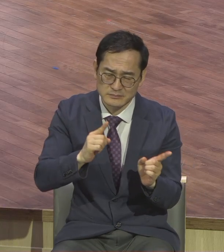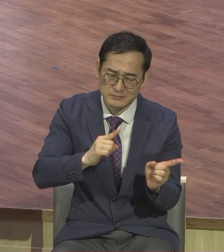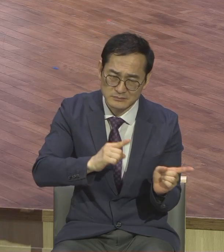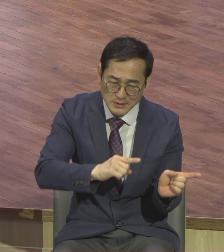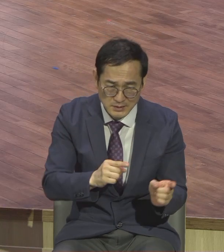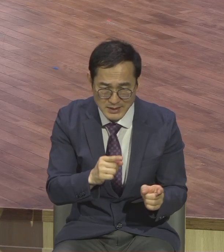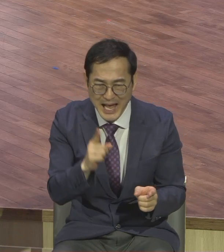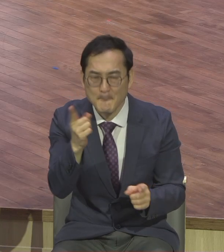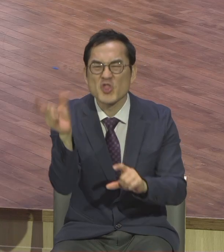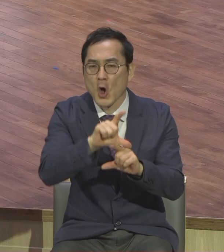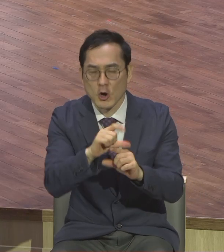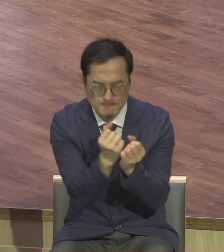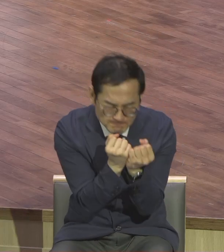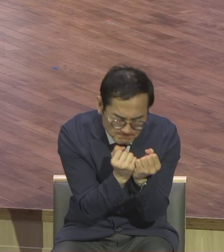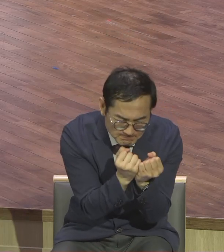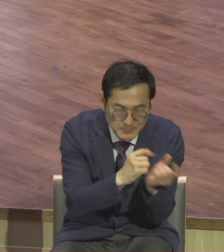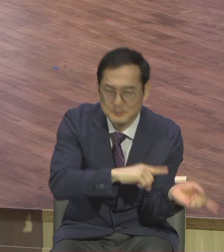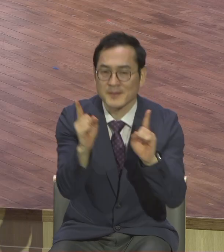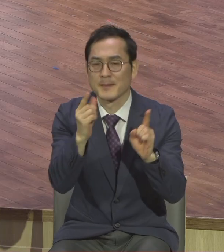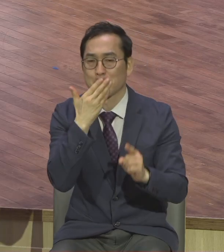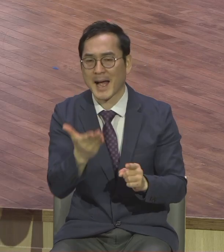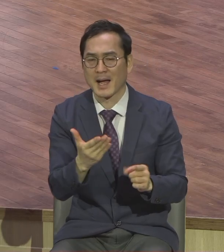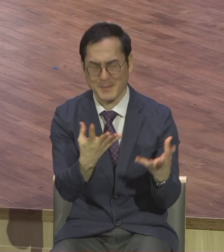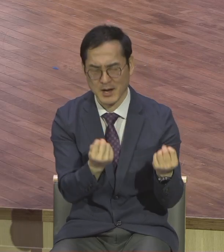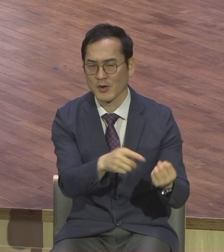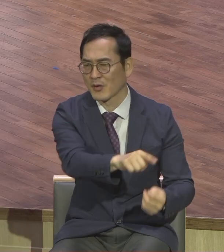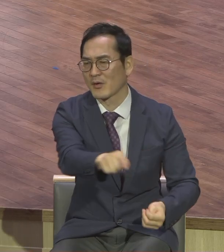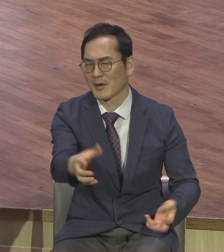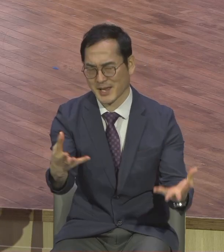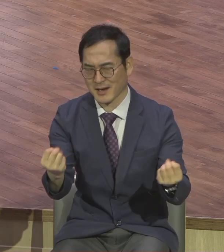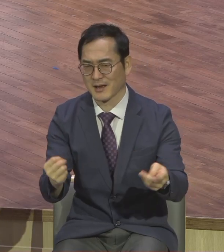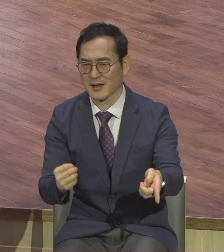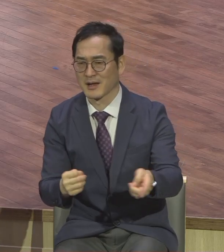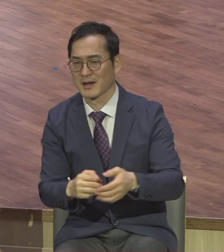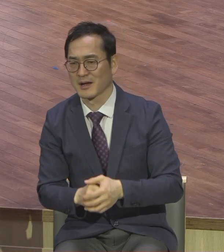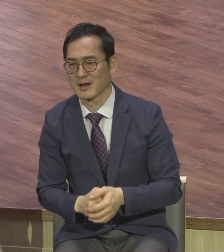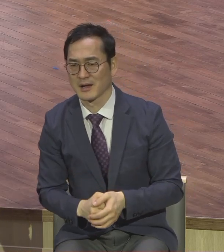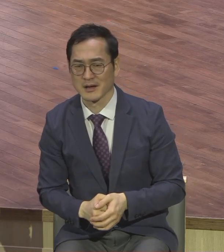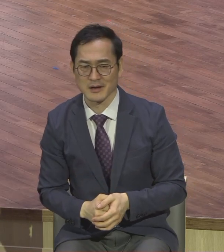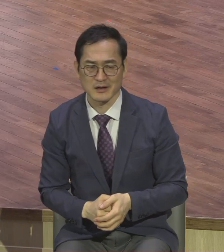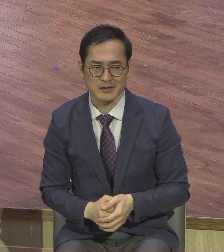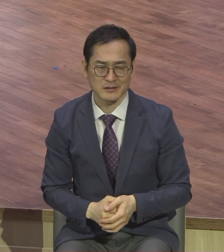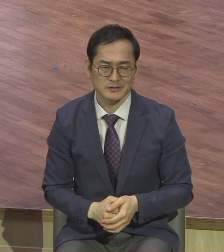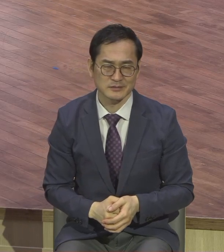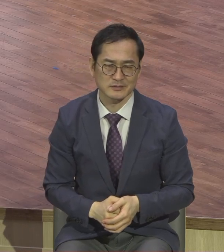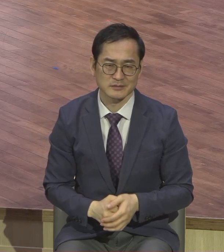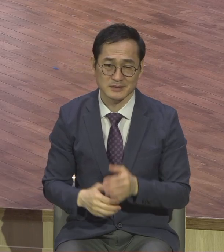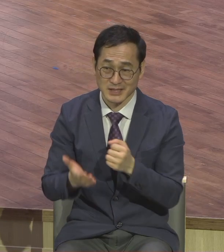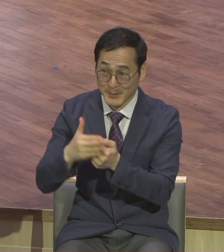그래서 그 사람들을 바울처럼 끝까지 그리스도의 형상으로 회복시켜 주자.